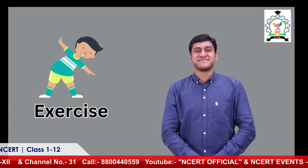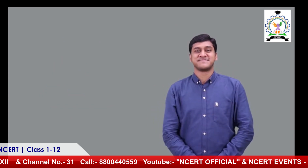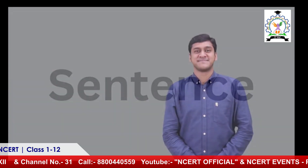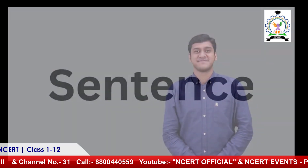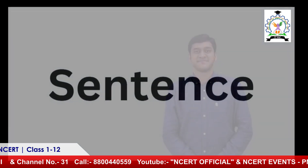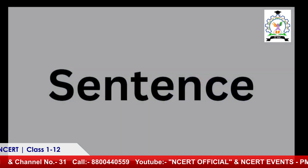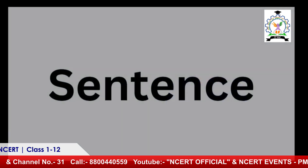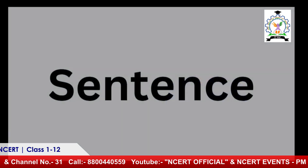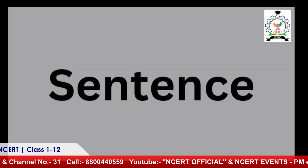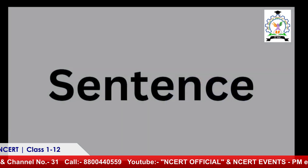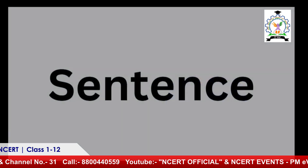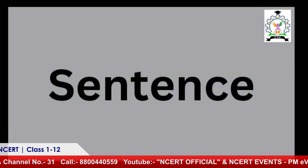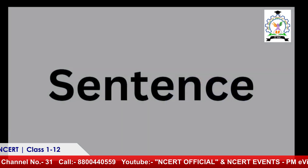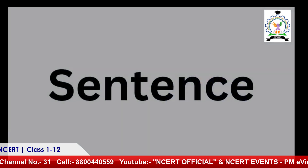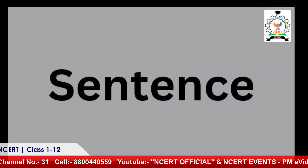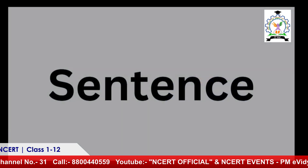व्यायाम करना,